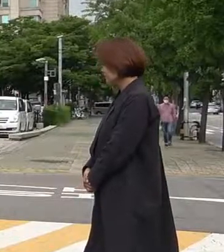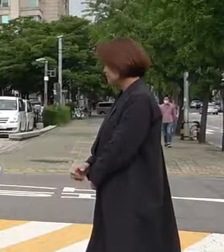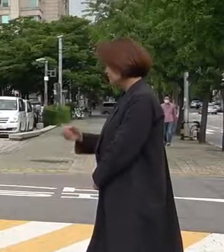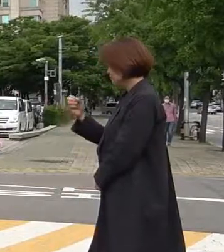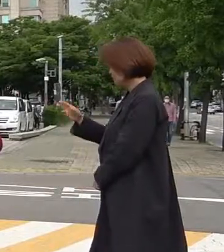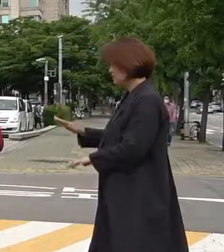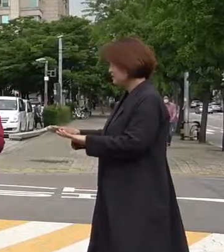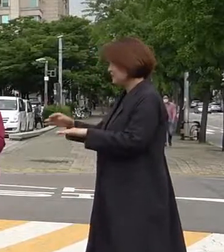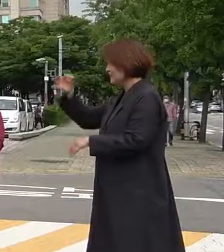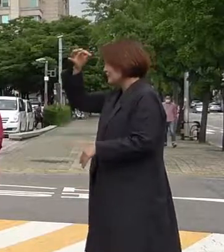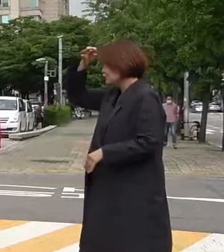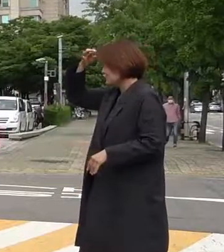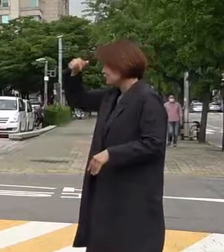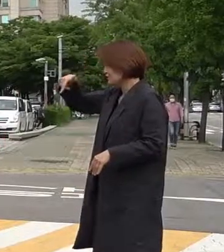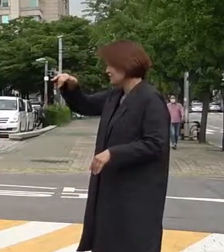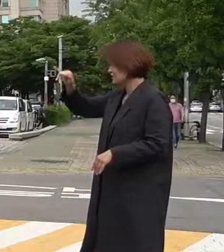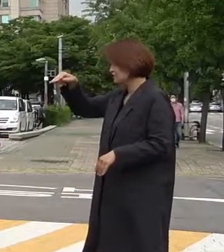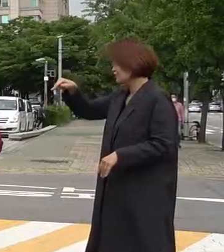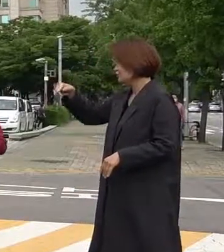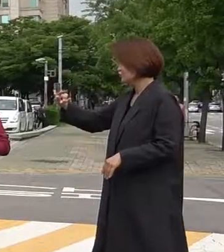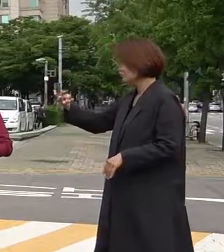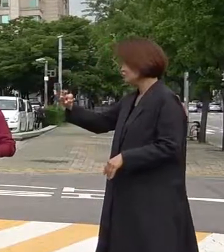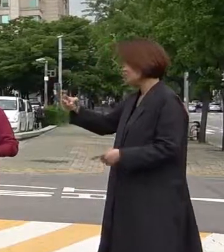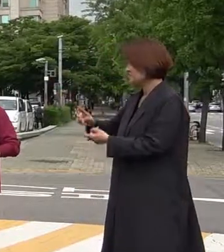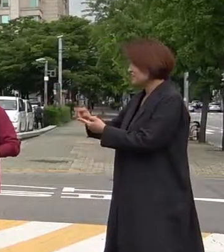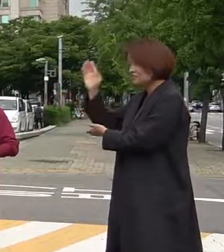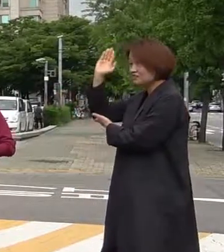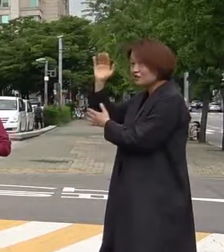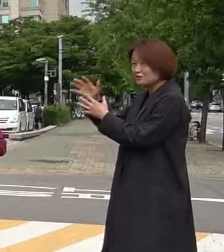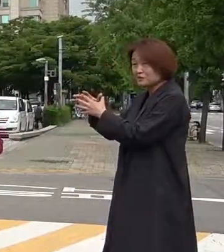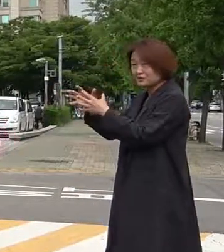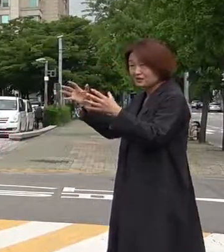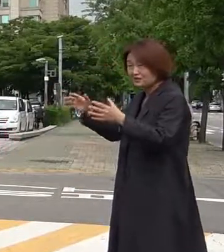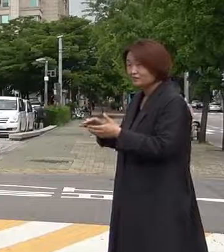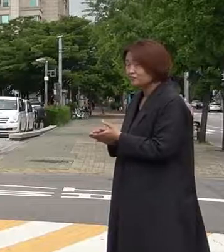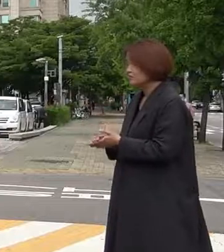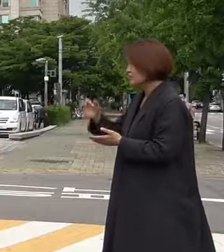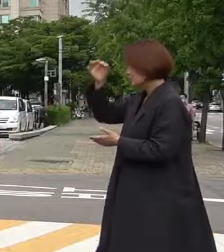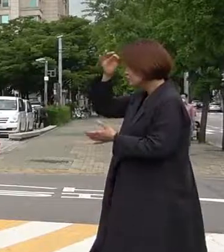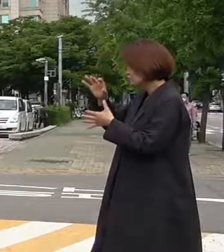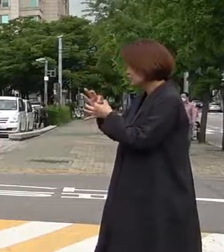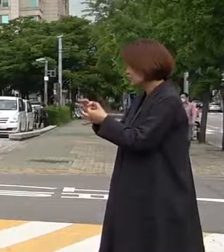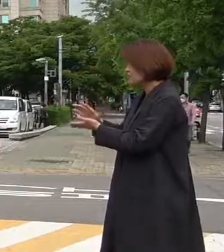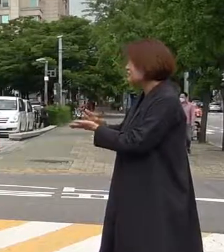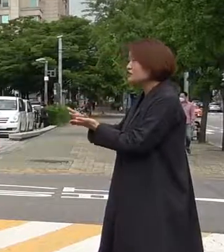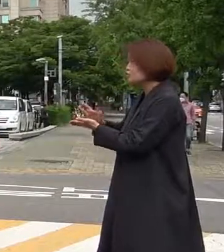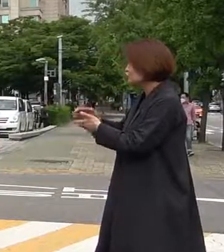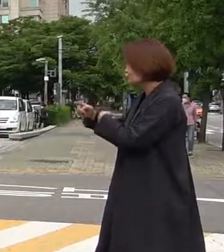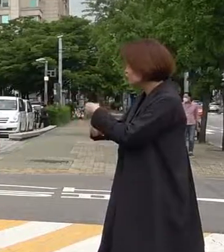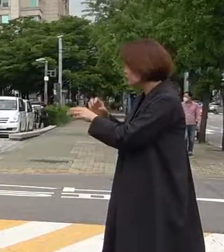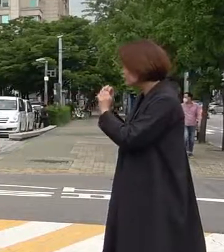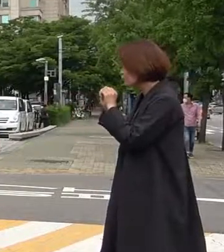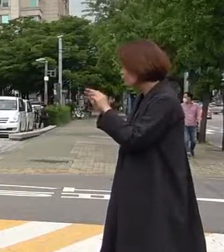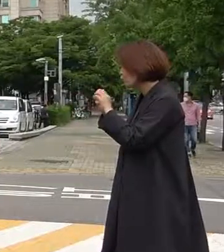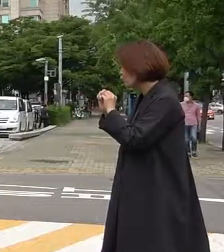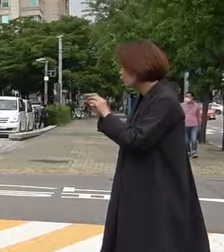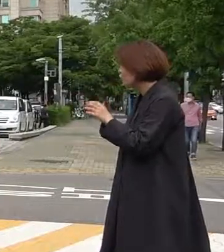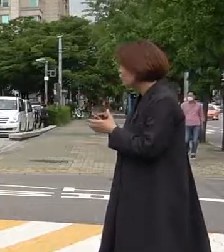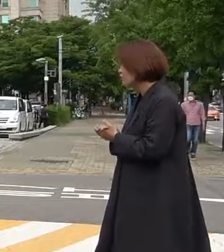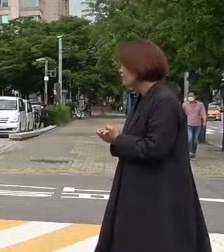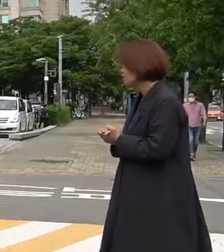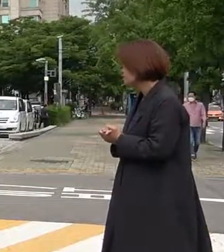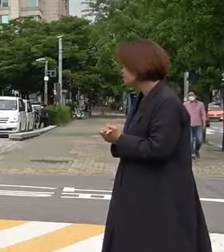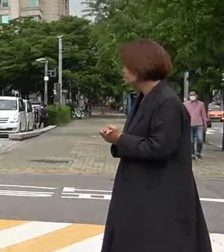기술 얘기를 자주 하는데 지금 스마트 수어 방송이 지금 기술 관련된 대안으로 떠오르고 있습니다. 지금 스마트 수어